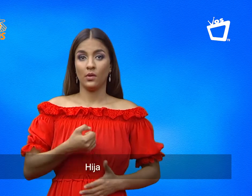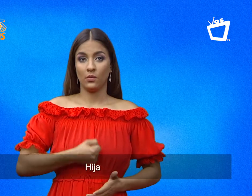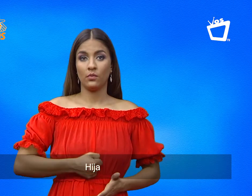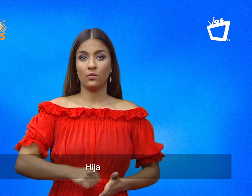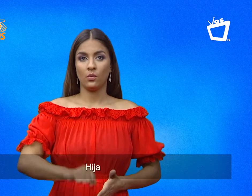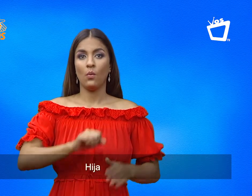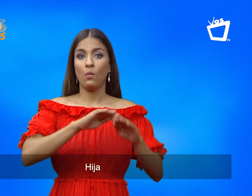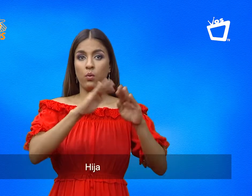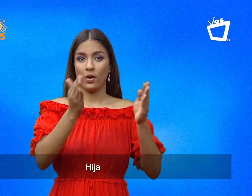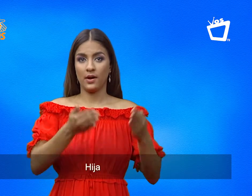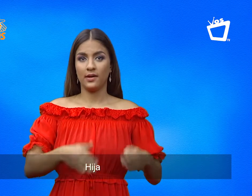hija